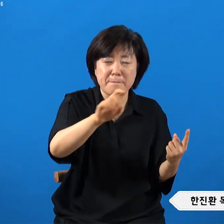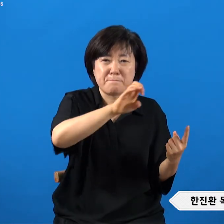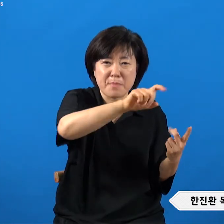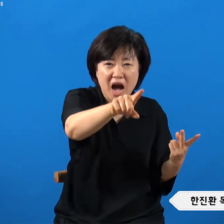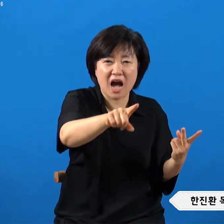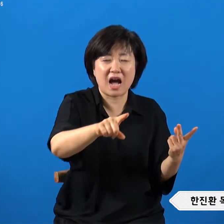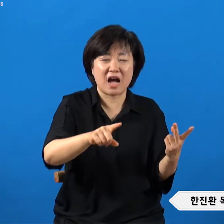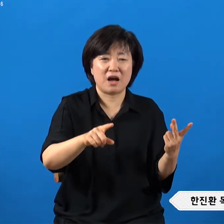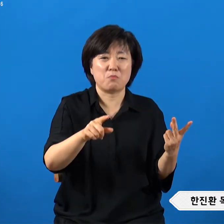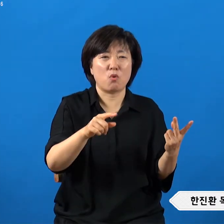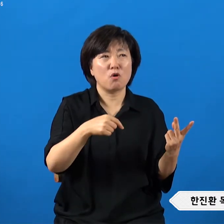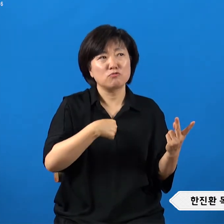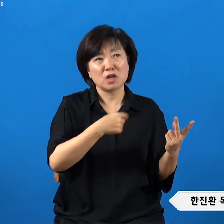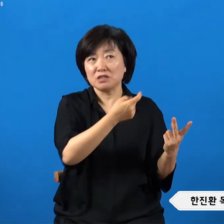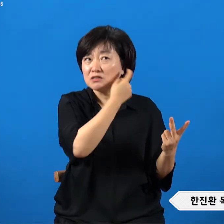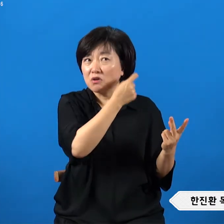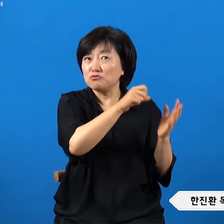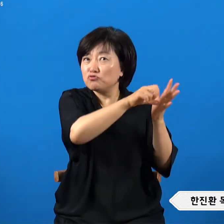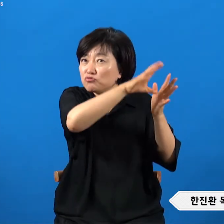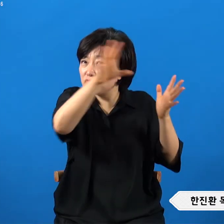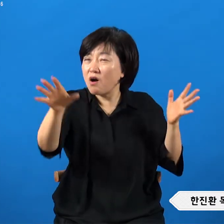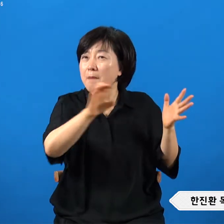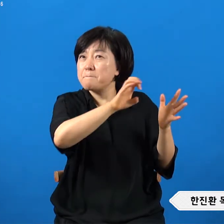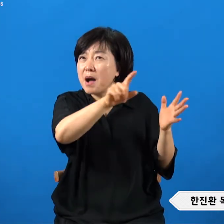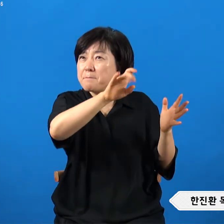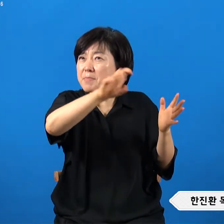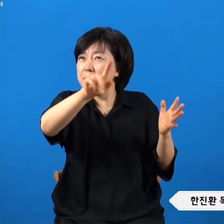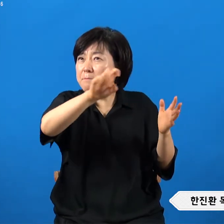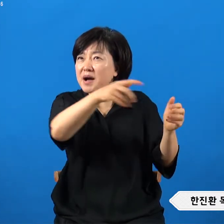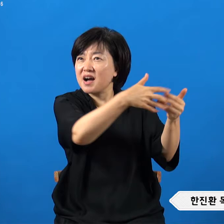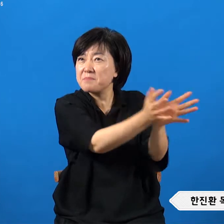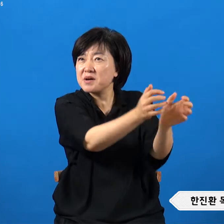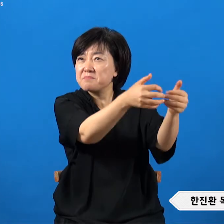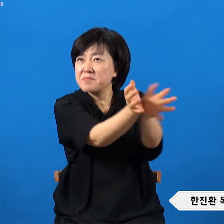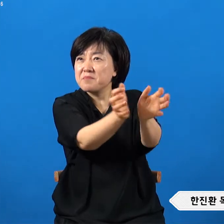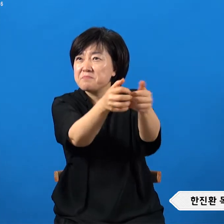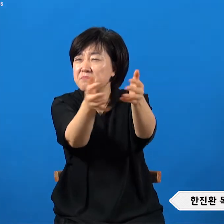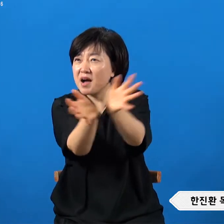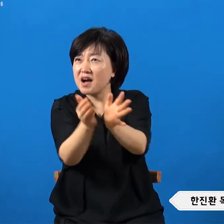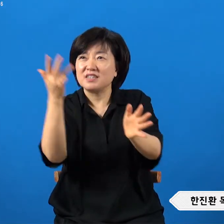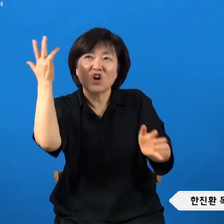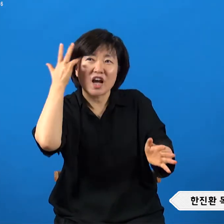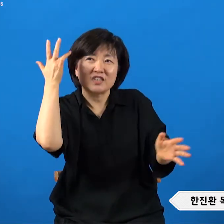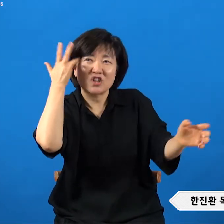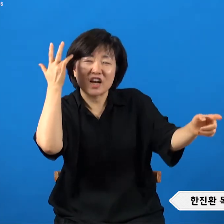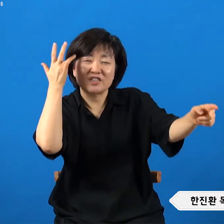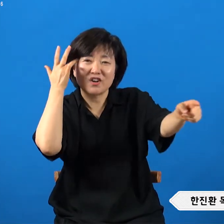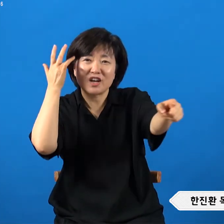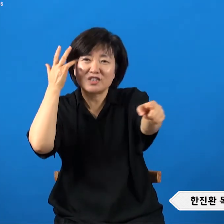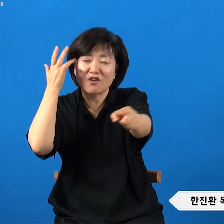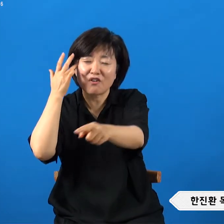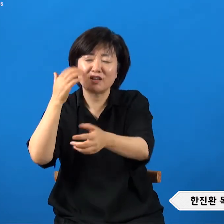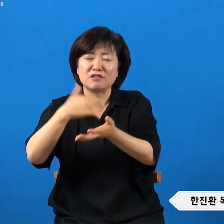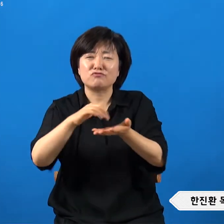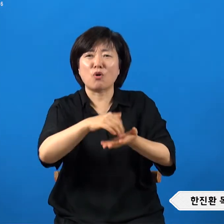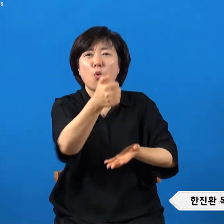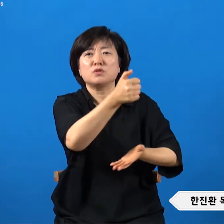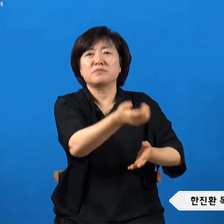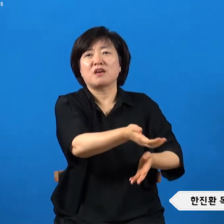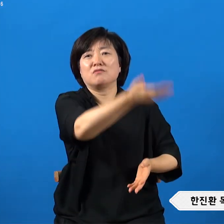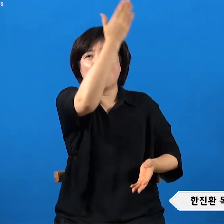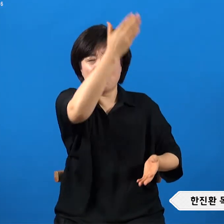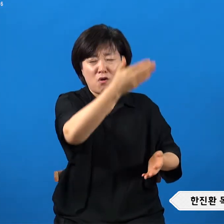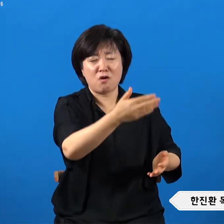그런 유명한 학파들만 50여 개가 넘게 있었습니다. 세상 사람들은 모두가 그런